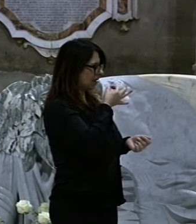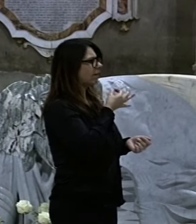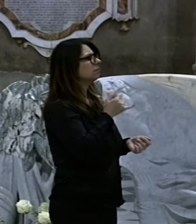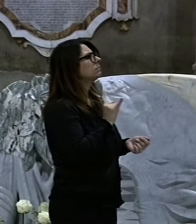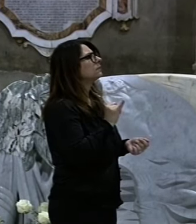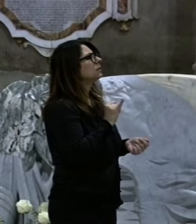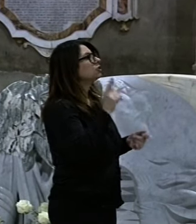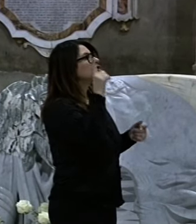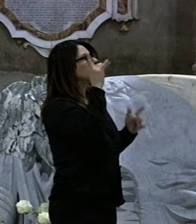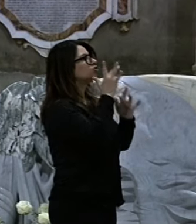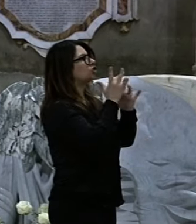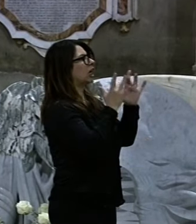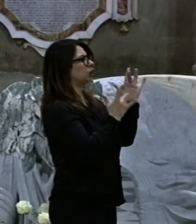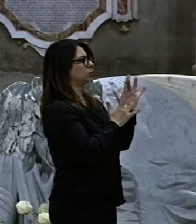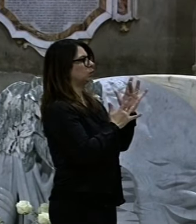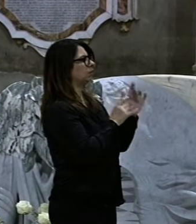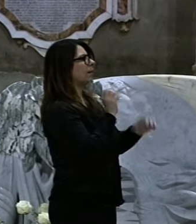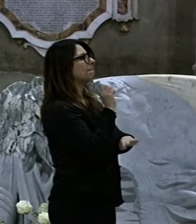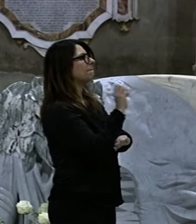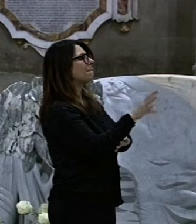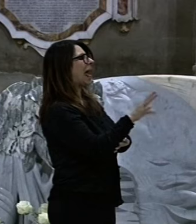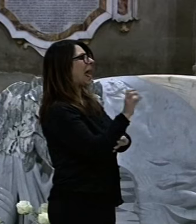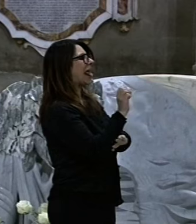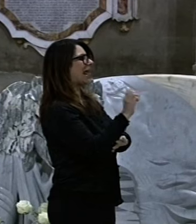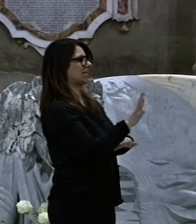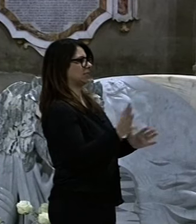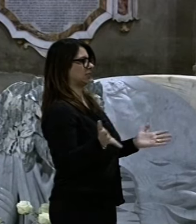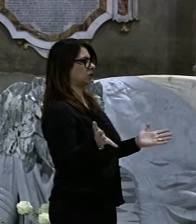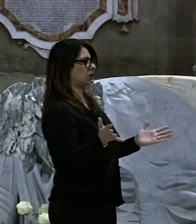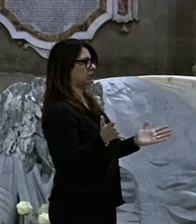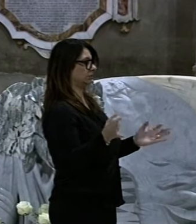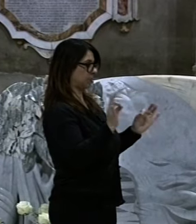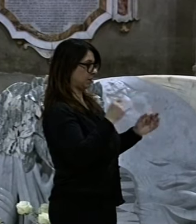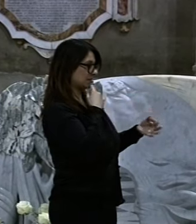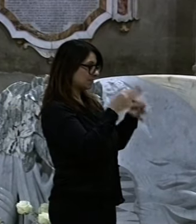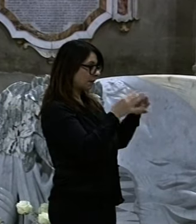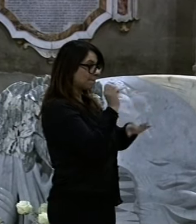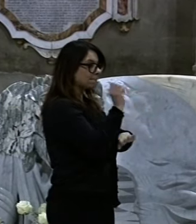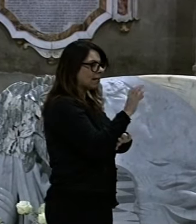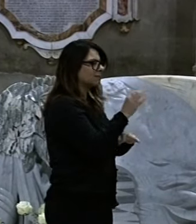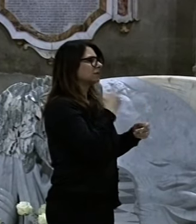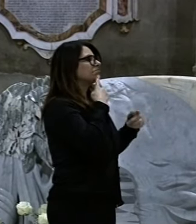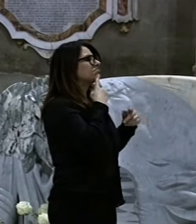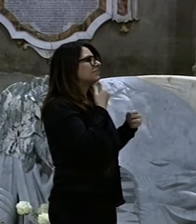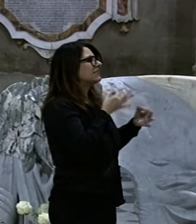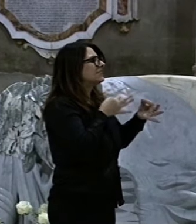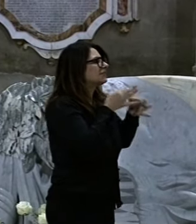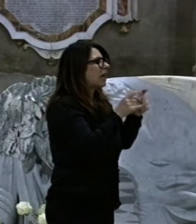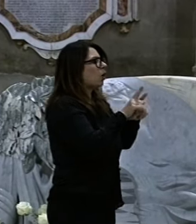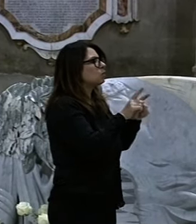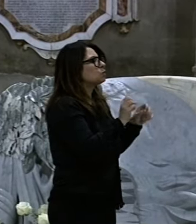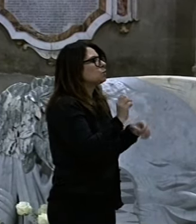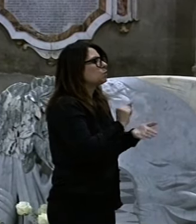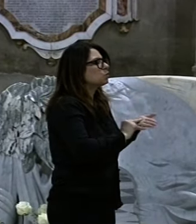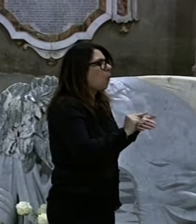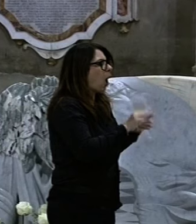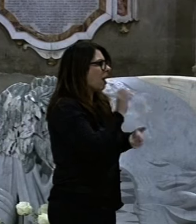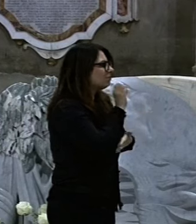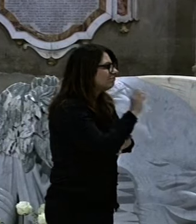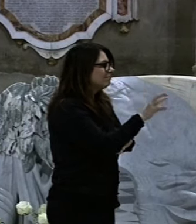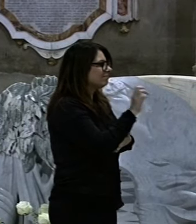di Gesù che è maestro, che insegna, che parla nel Tempio, nella